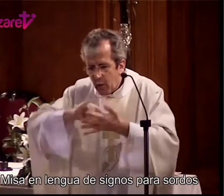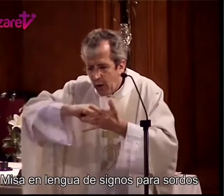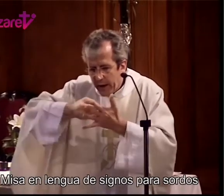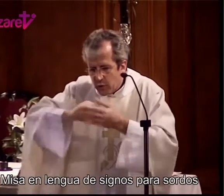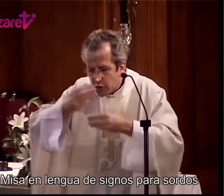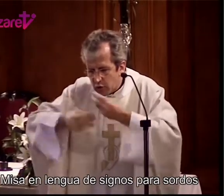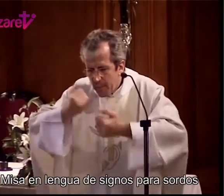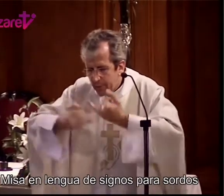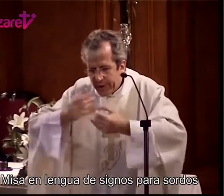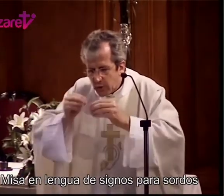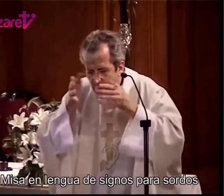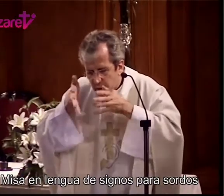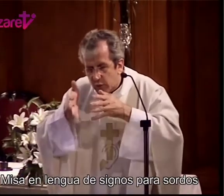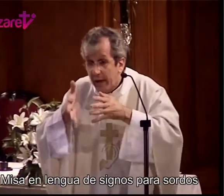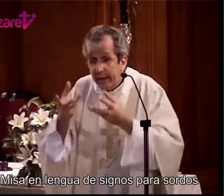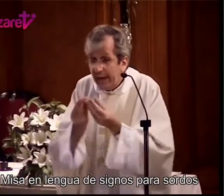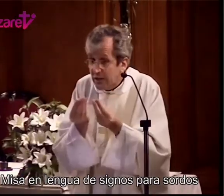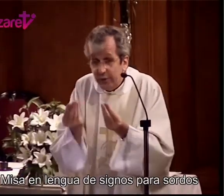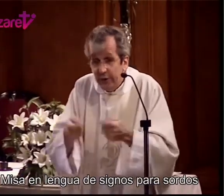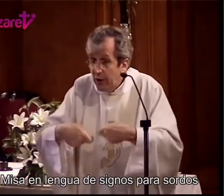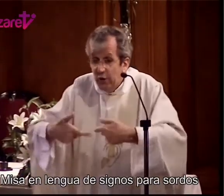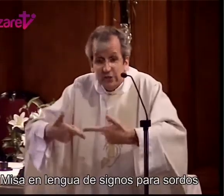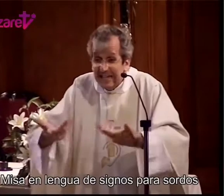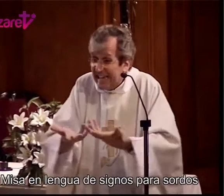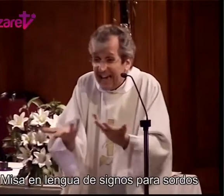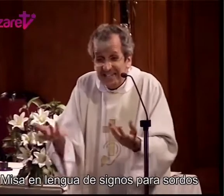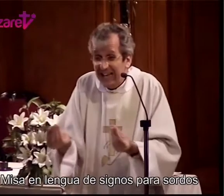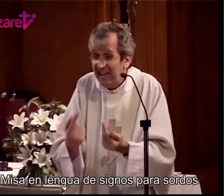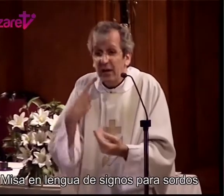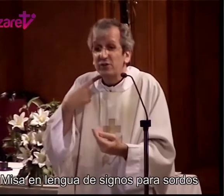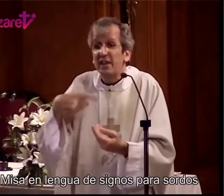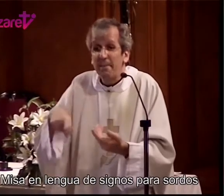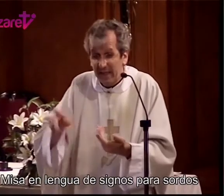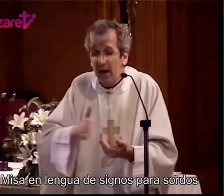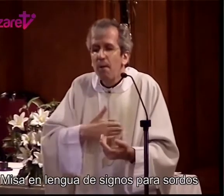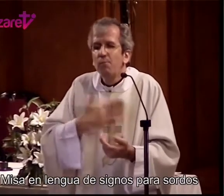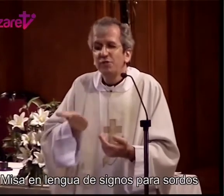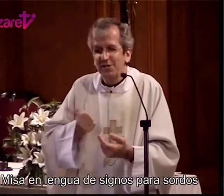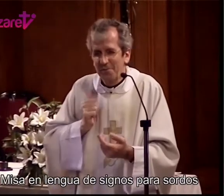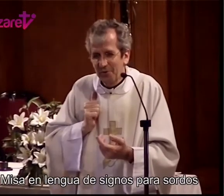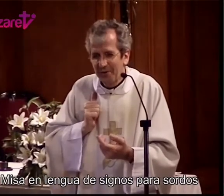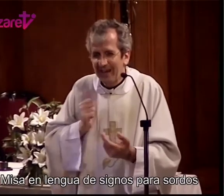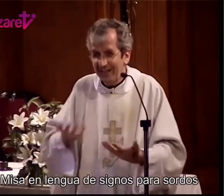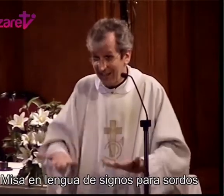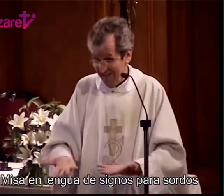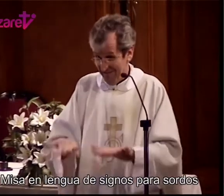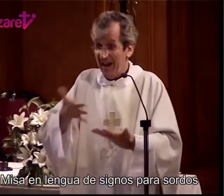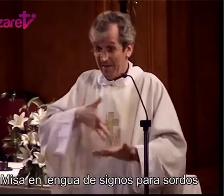en nuestros proyectos, en nuestros, que esto nos desgasta y nos hace perder muchas oportunidades de elevar